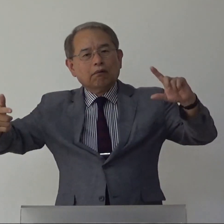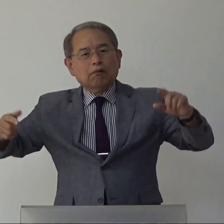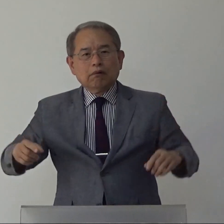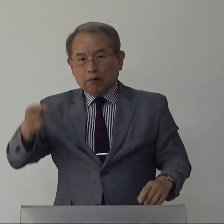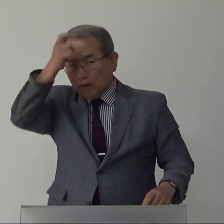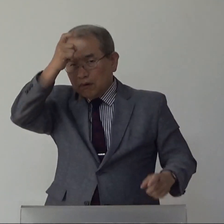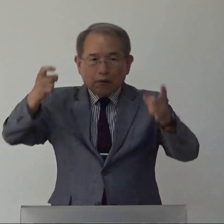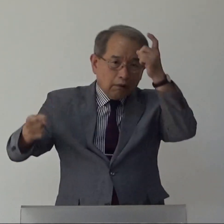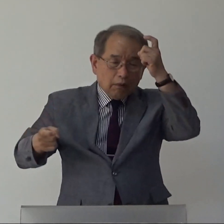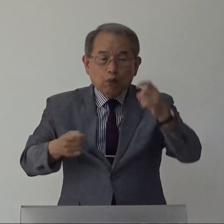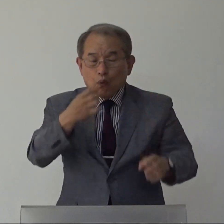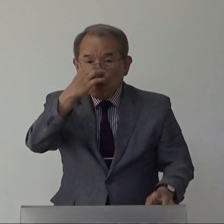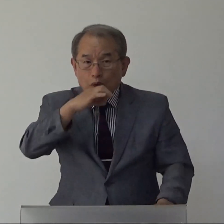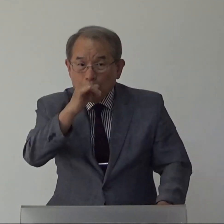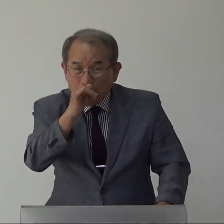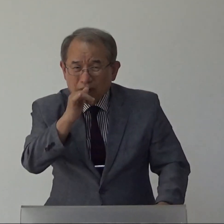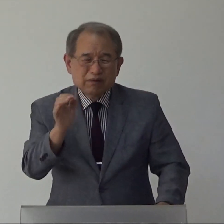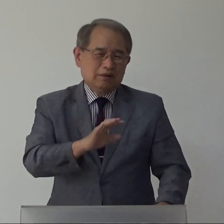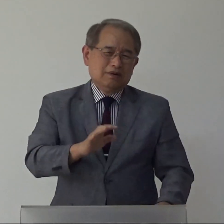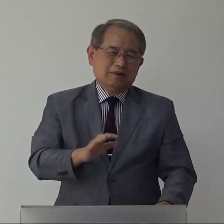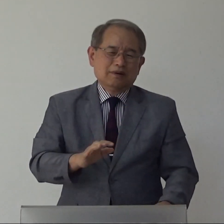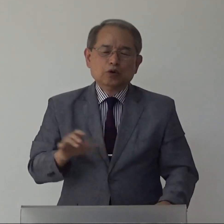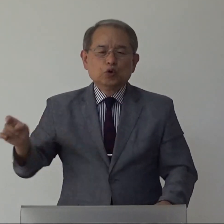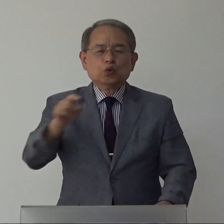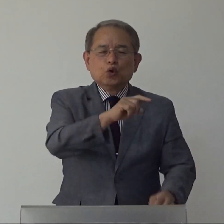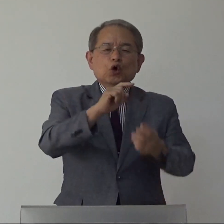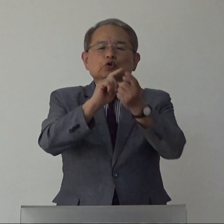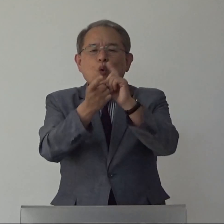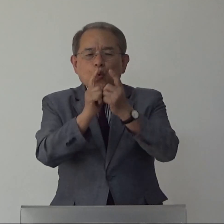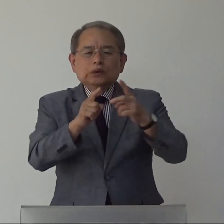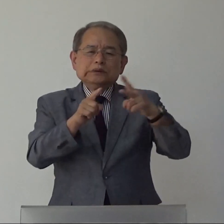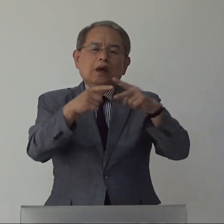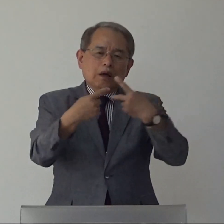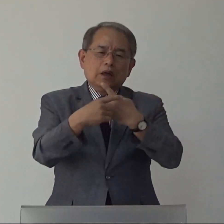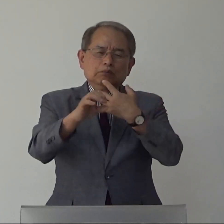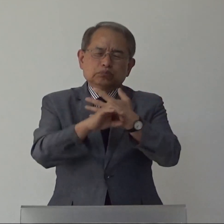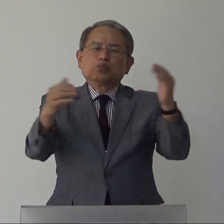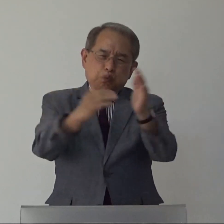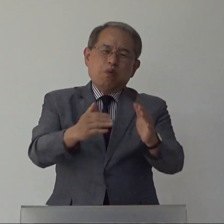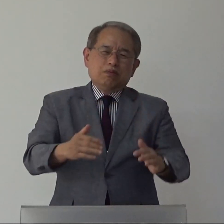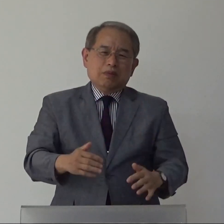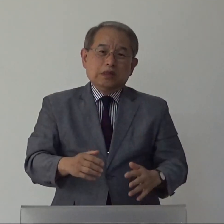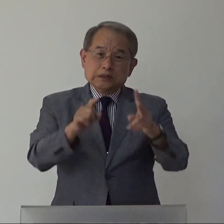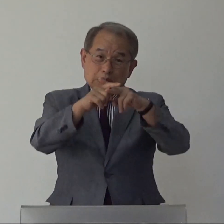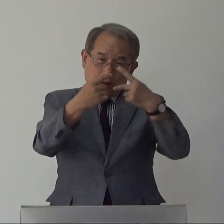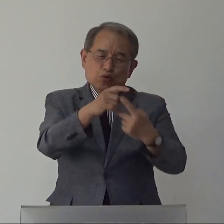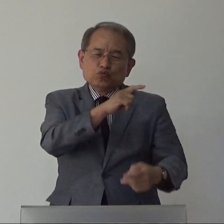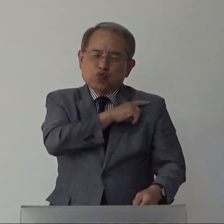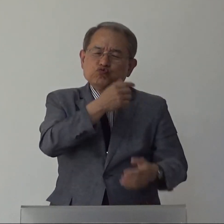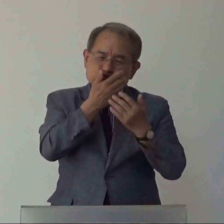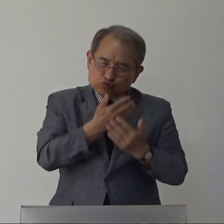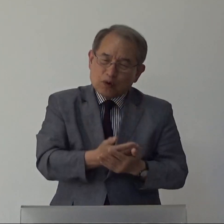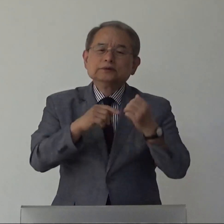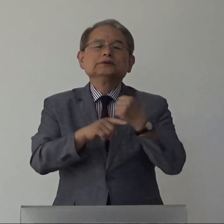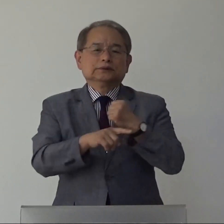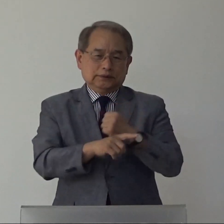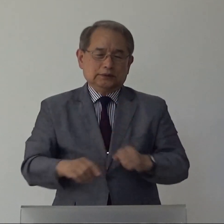육식파고요. 어떤 분은 채식파입니다. 근데 서로 뭐가 낫니 싸우는 게 의미가 있습니까?